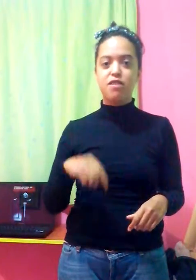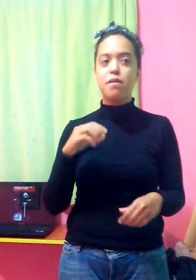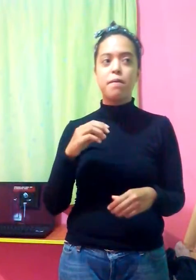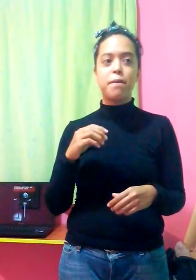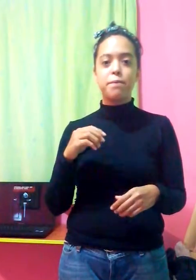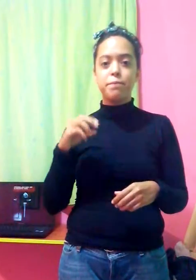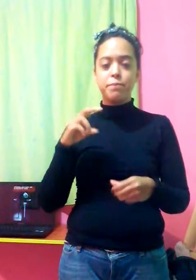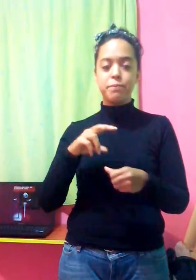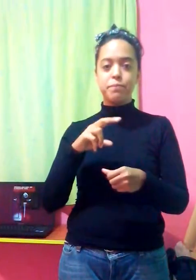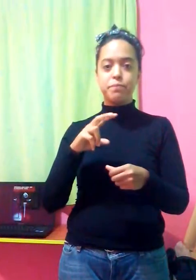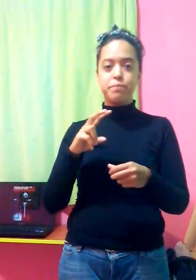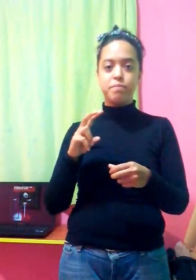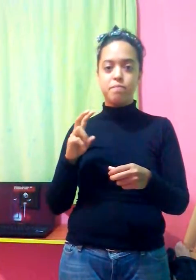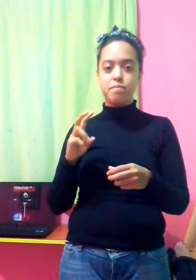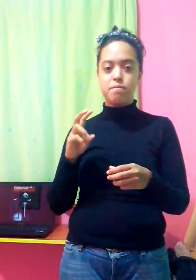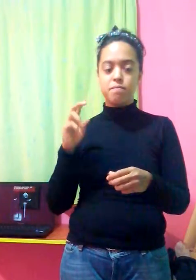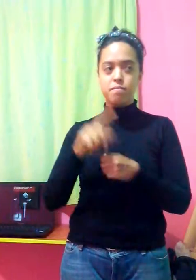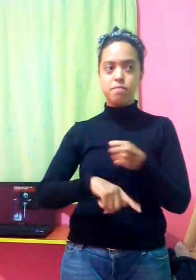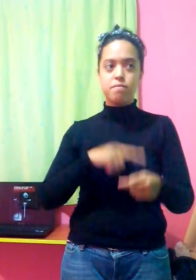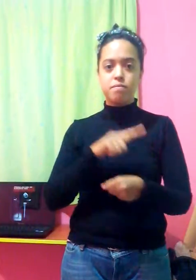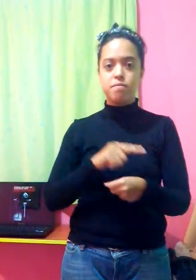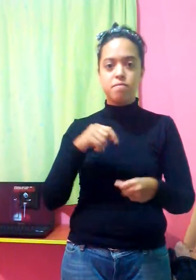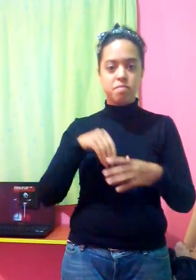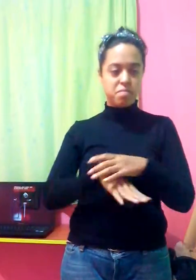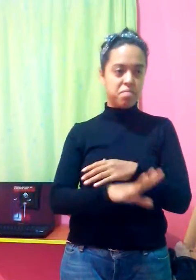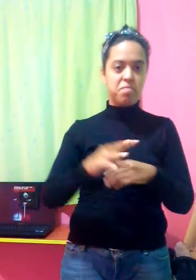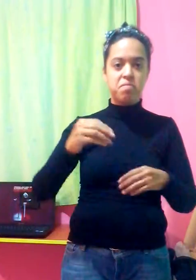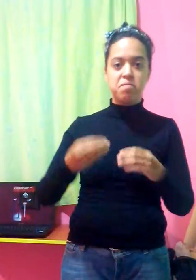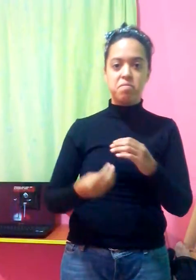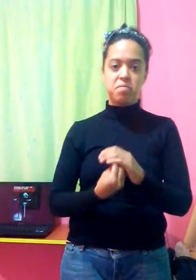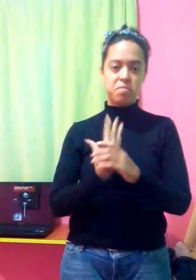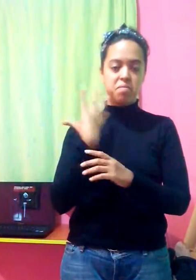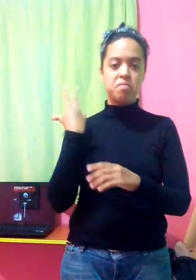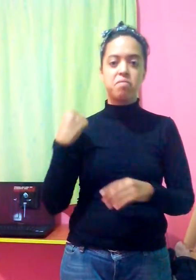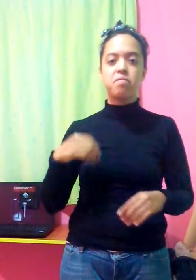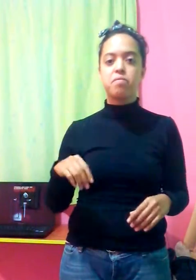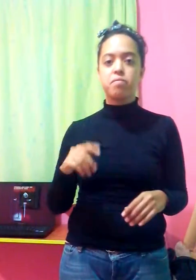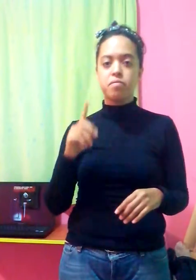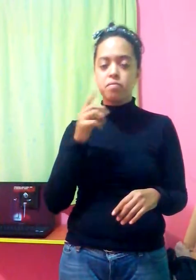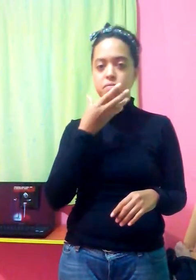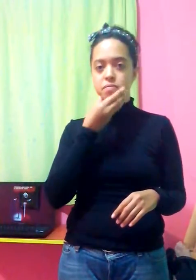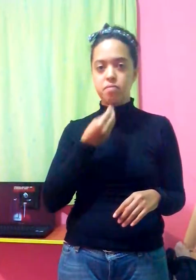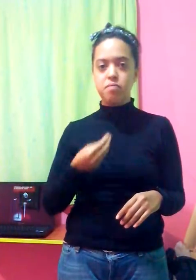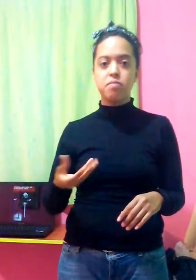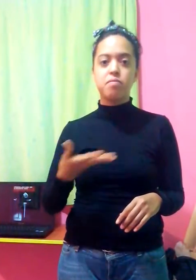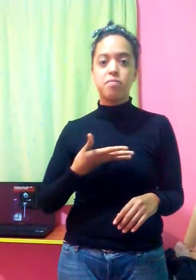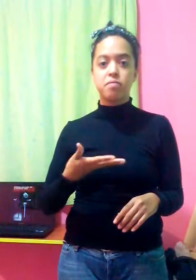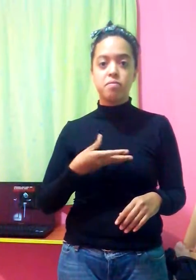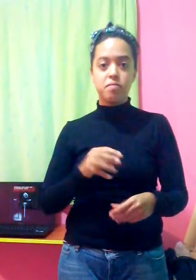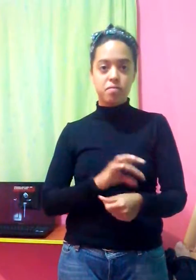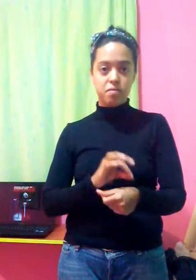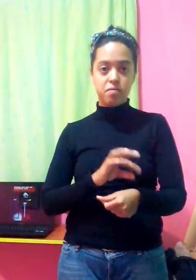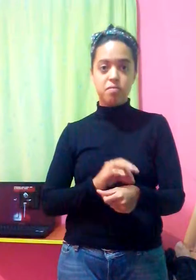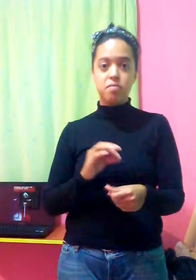Fíjense, los hombres tenemos sangre de mangoneador, de protector, de que cuidamos, de que decidimos,